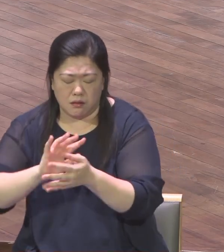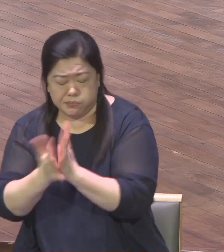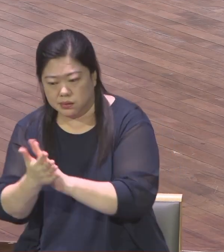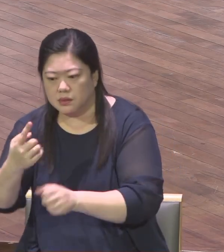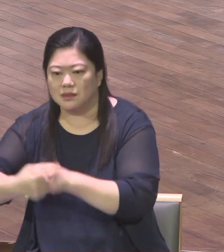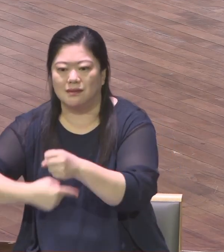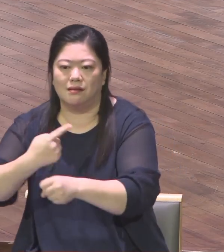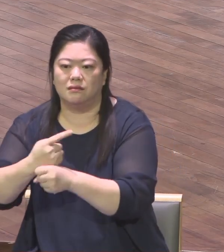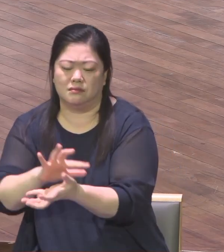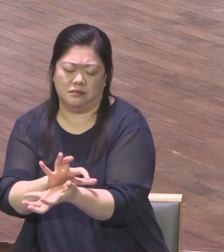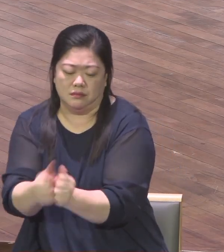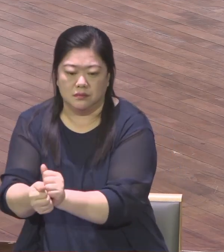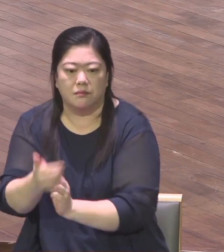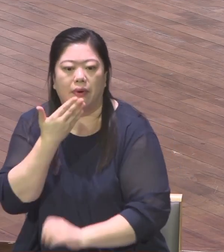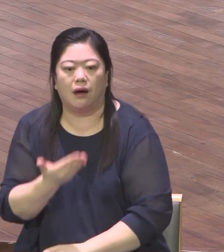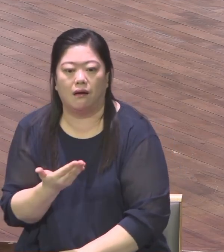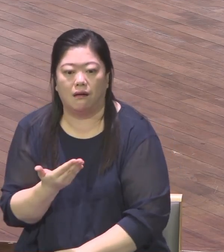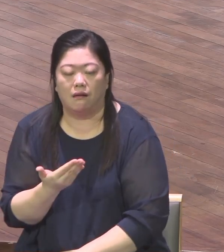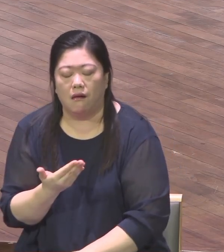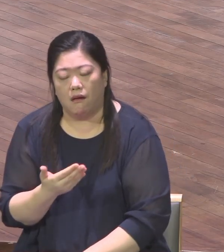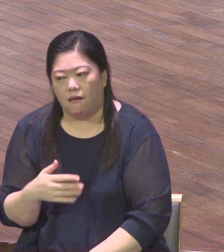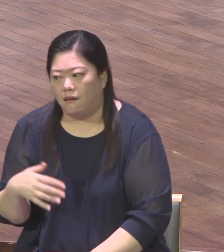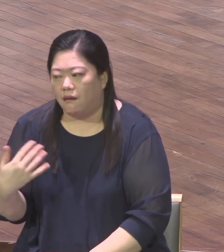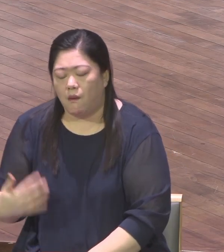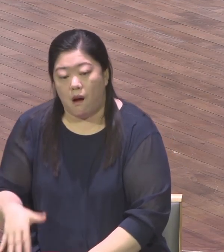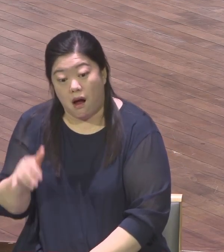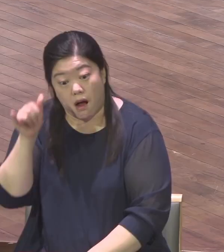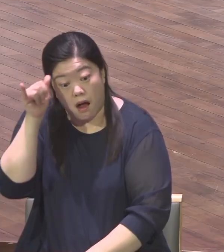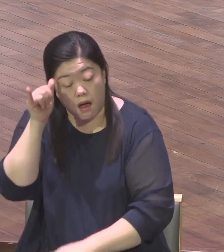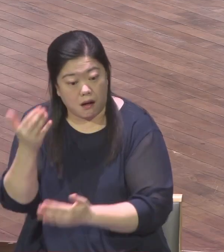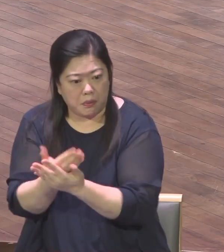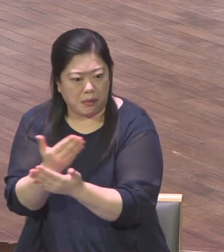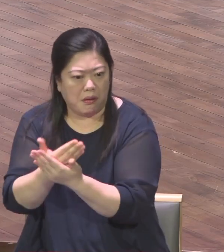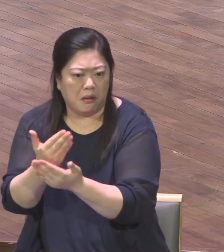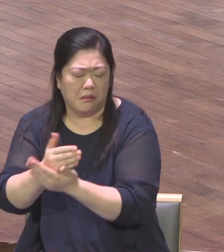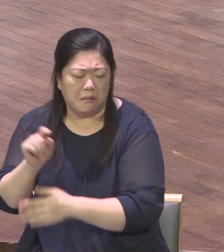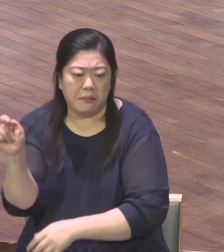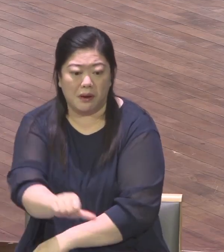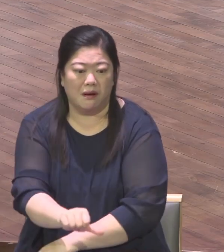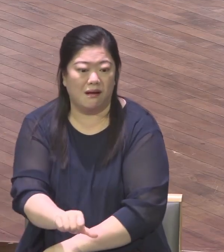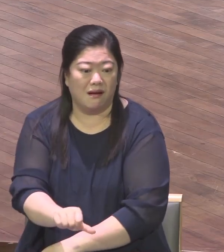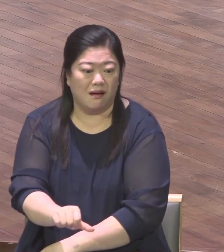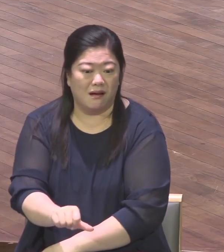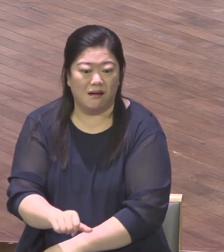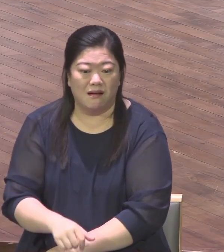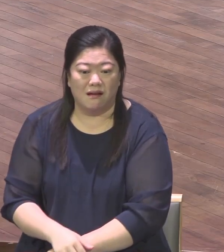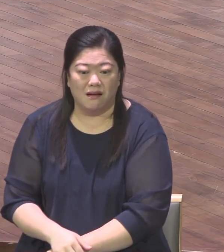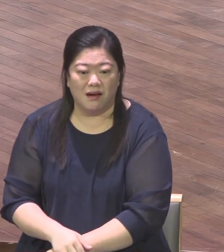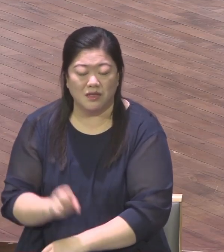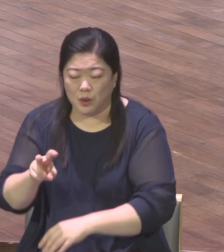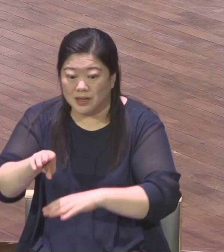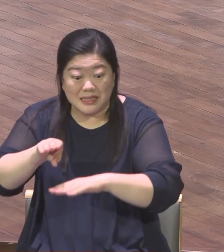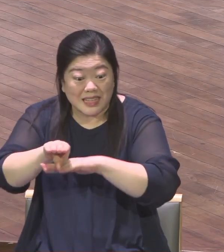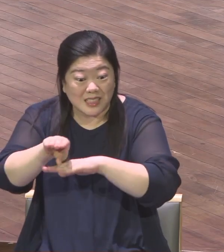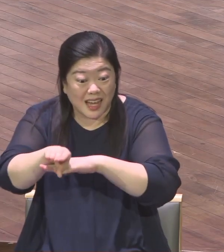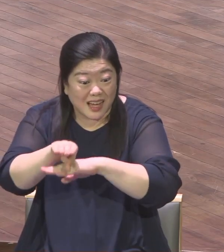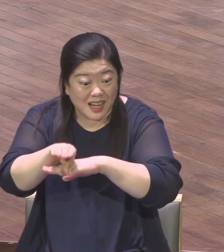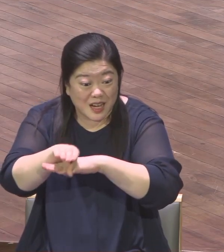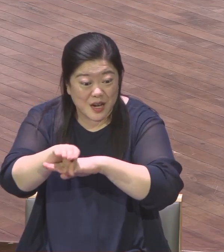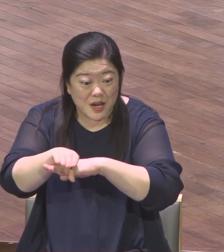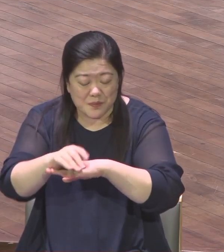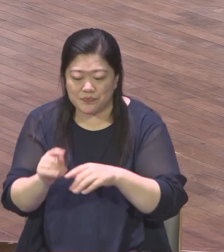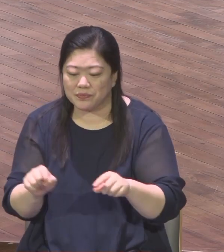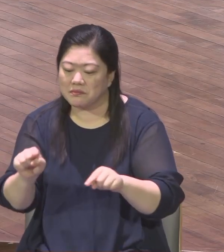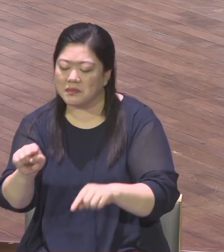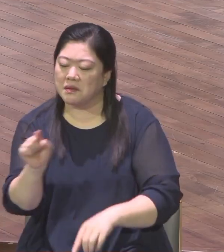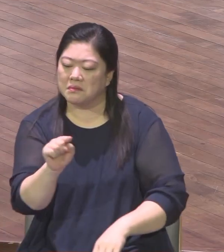것입니다. 요즘 굉장히 실감하고 있죠. 앞으로는 진짜 자동차도 타면 그 알아서 자율적으로